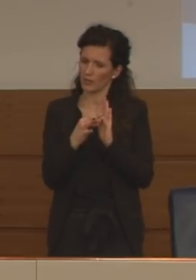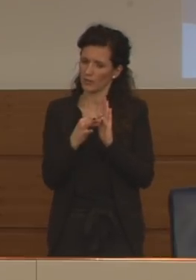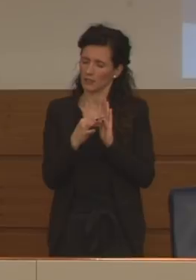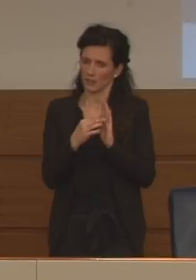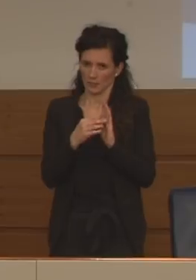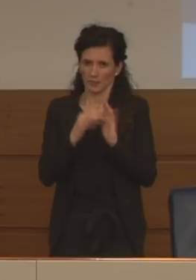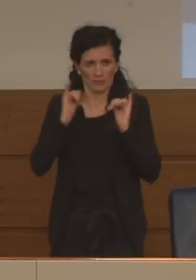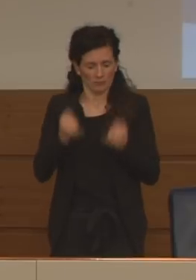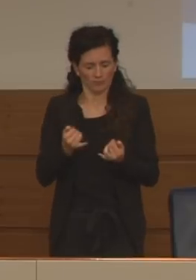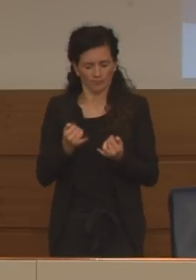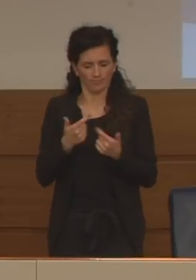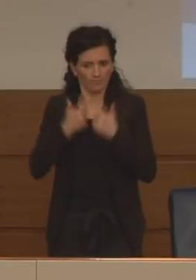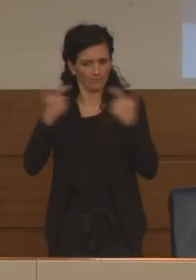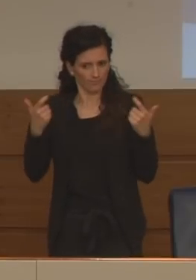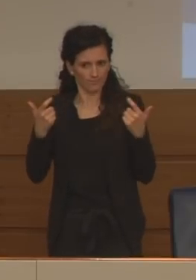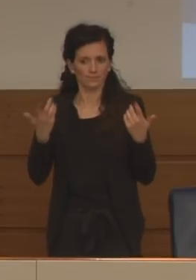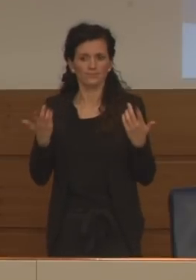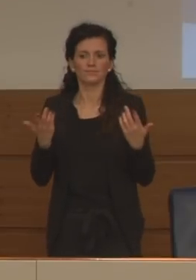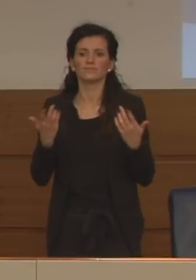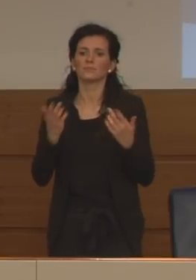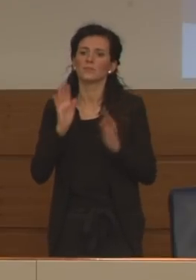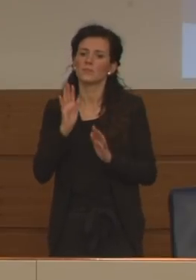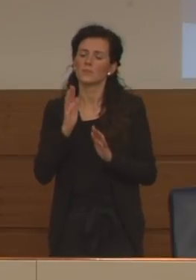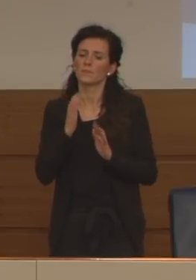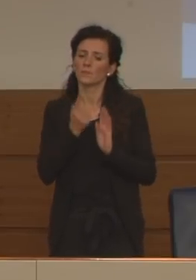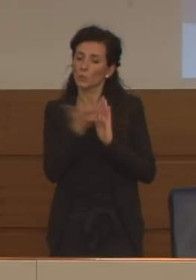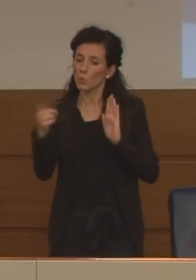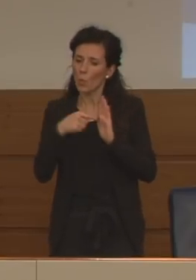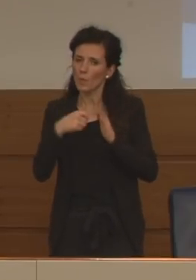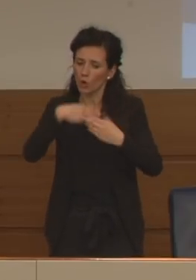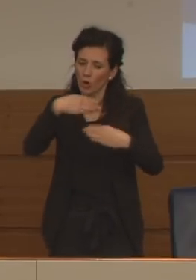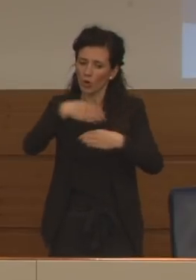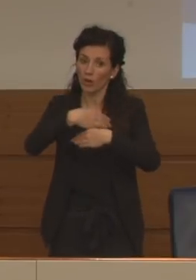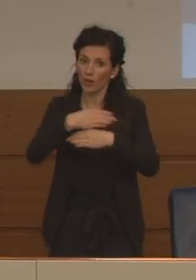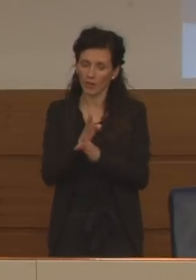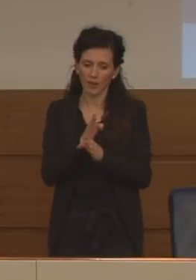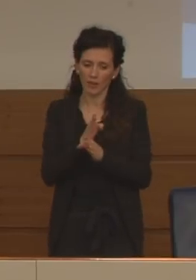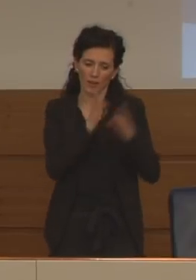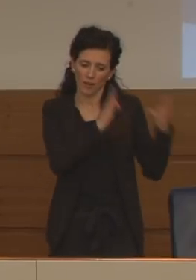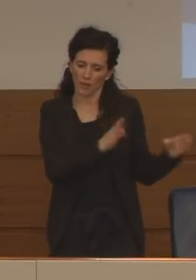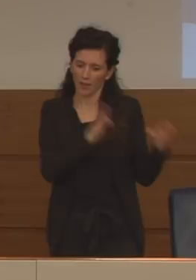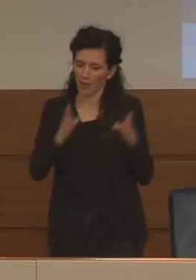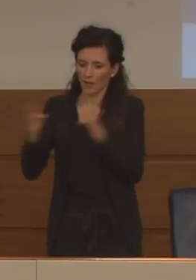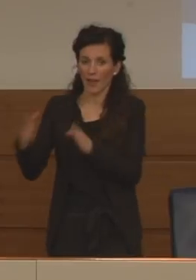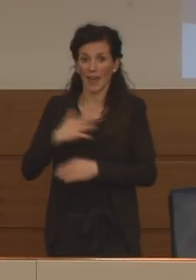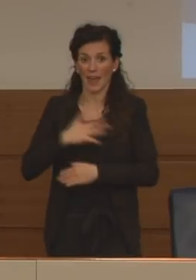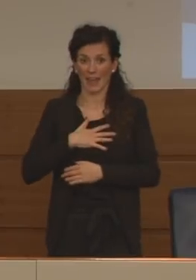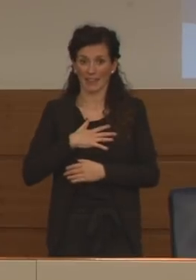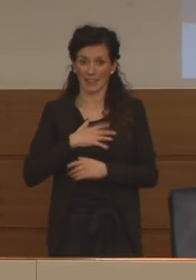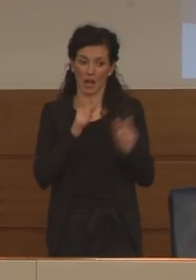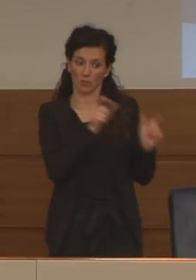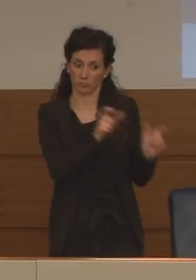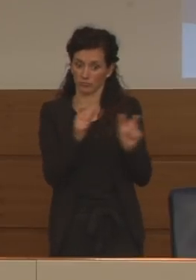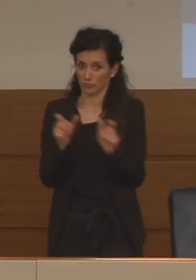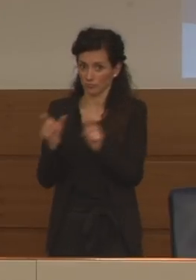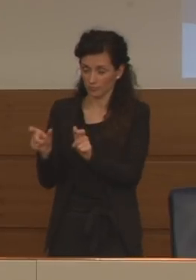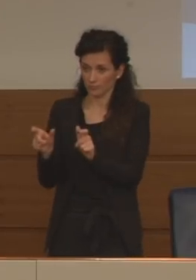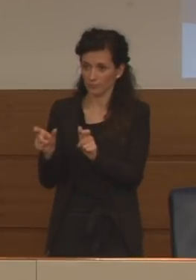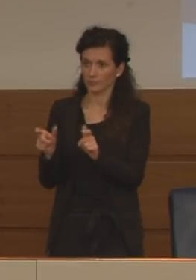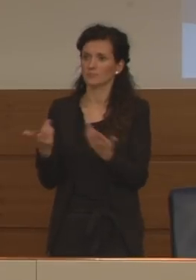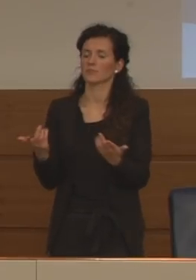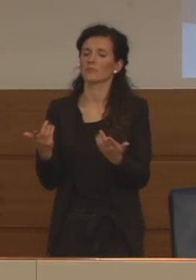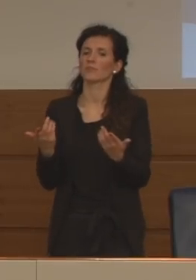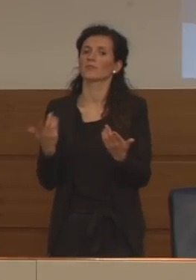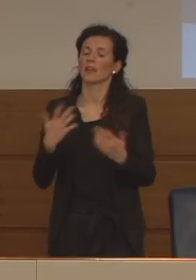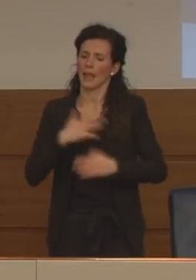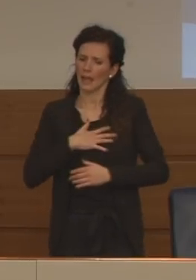molto concentrati in alcune fasce di età il che non toglie ovviamente che ogni vita in qualsiasi età in qualsiasi